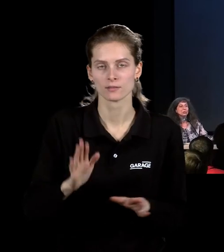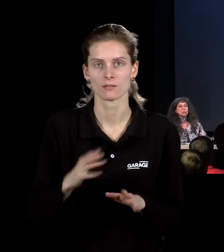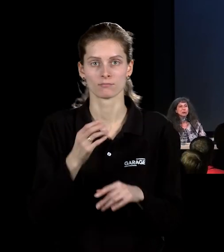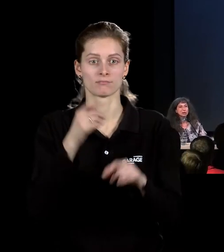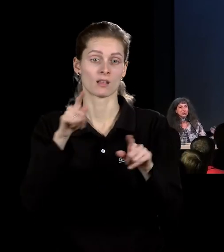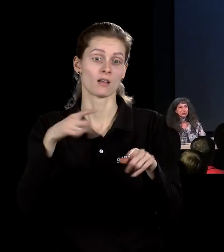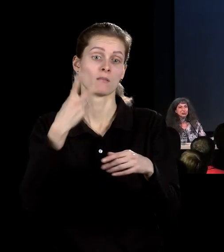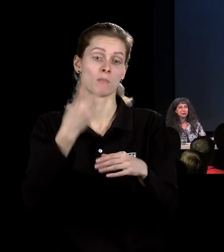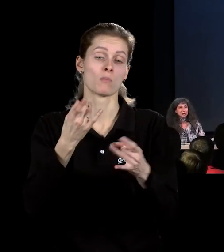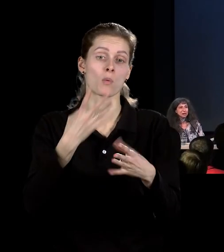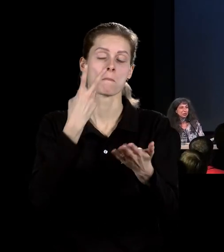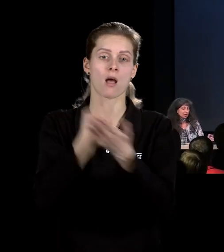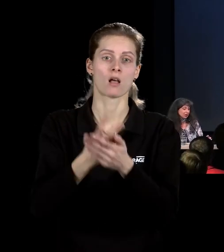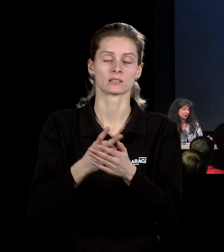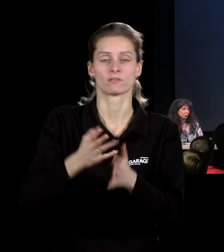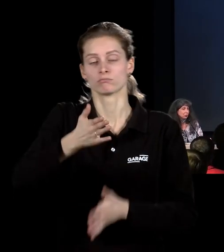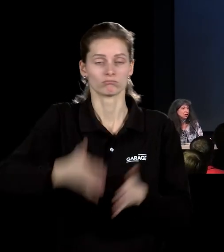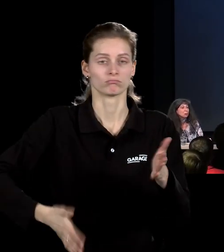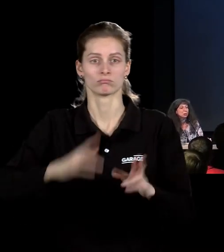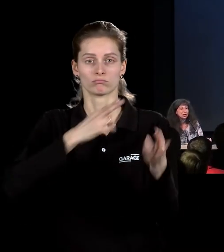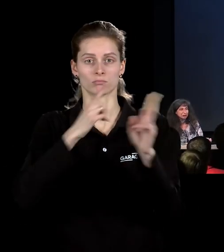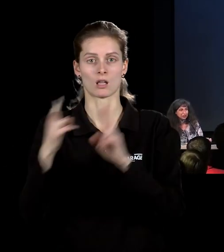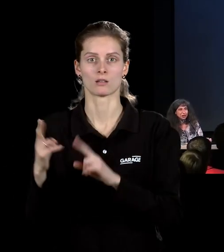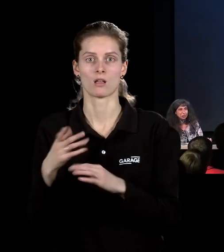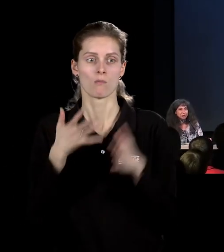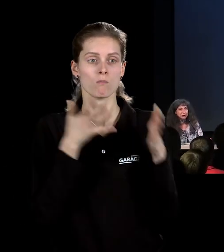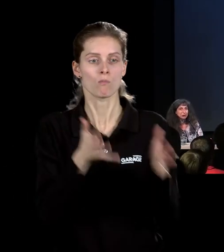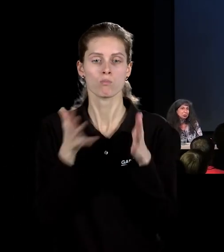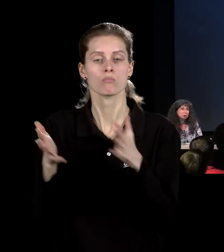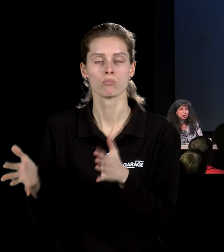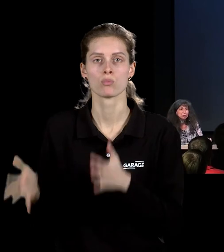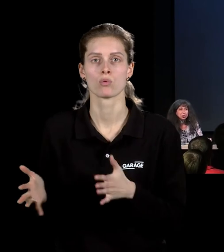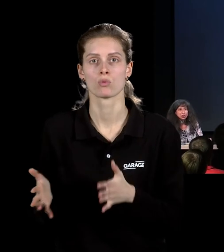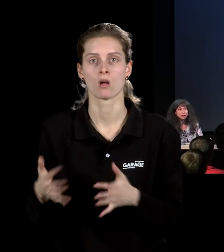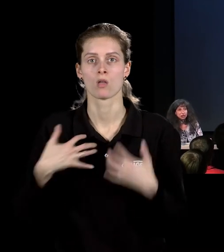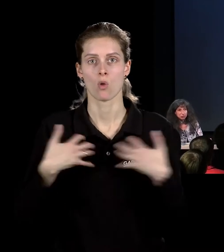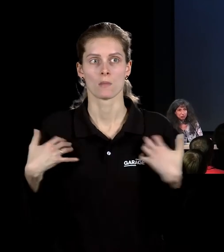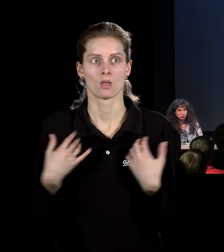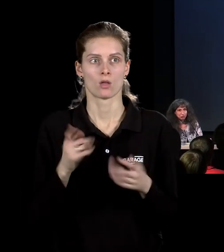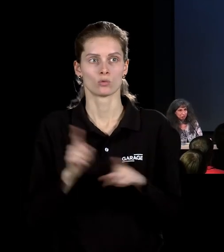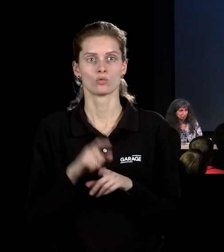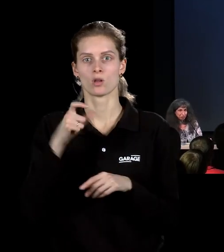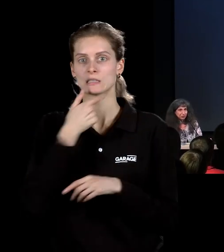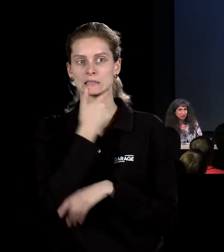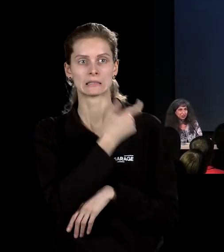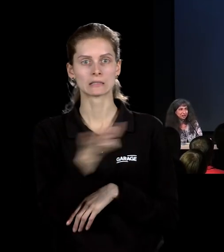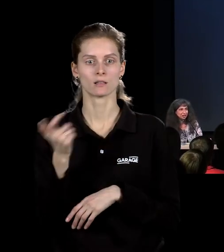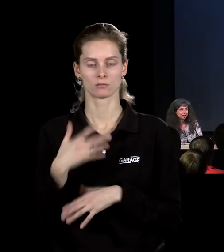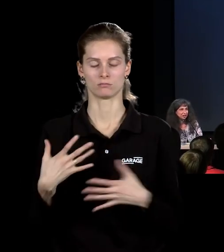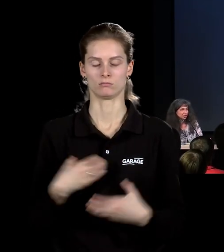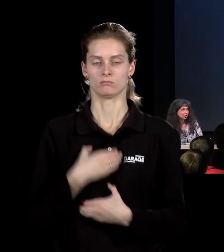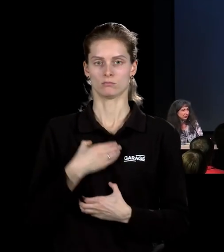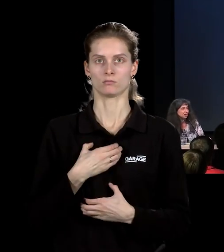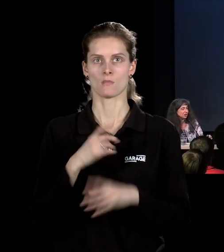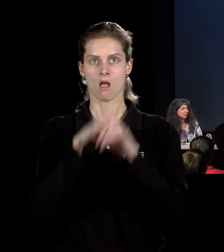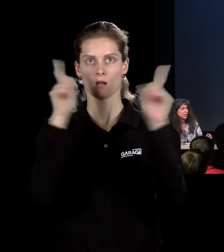самую конвульсию, воссоздает вот этот самый экстаз. Я думаю, пугает этих самых обезьян, я думаю, немало пугает зрителей, потому что, в общем, картинка